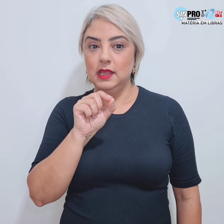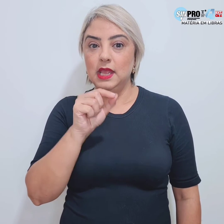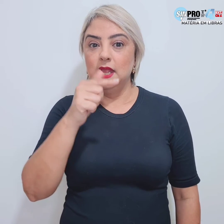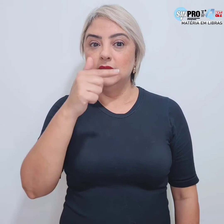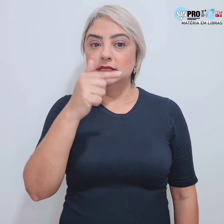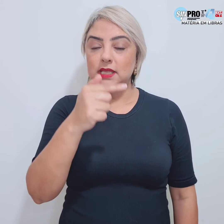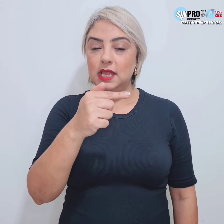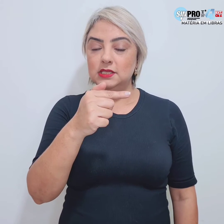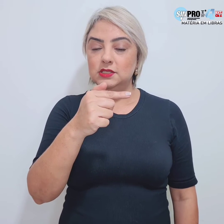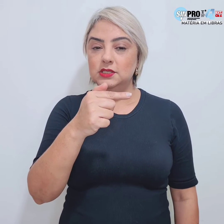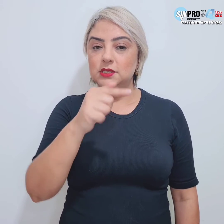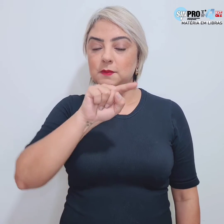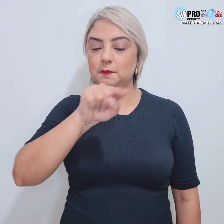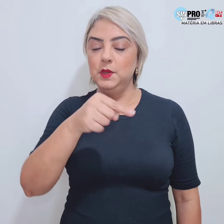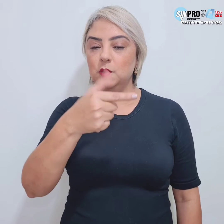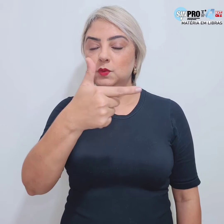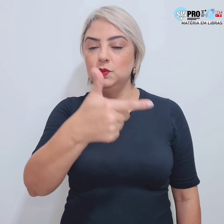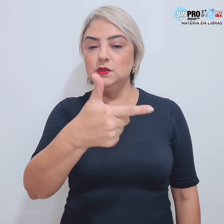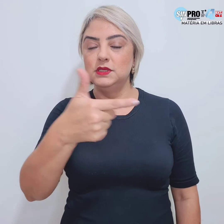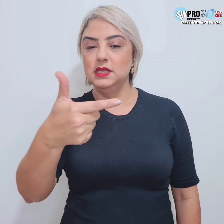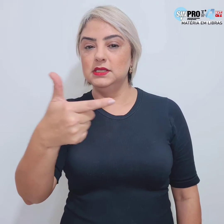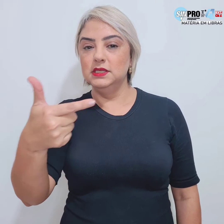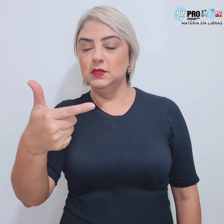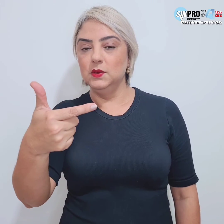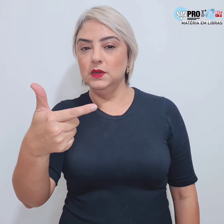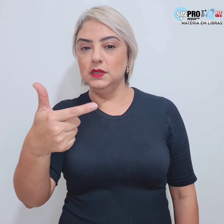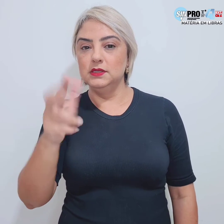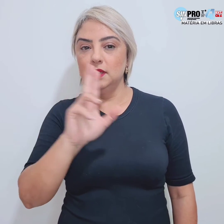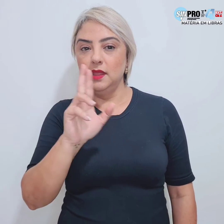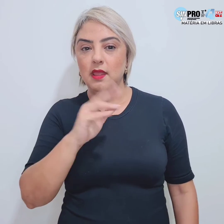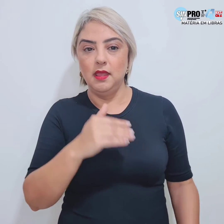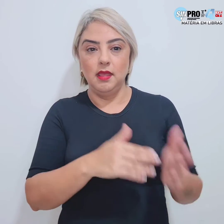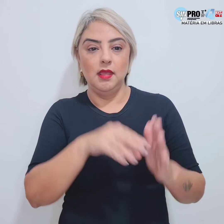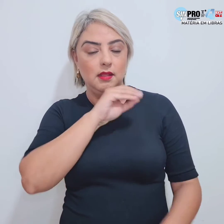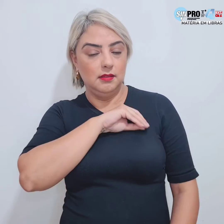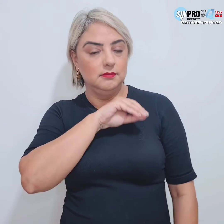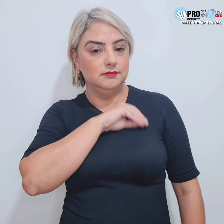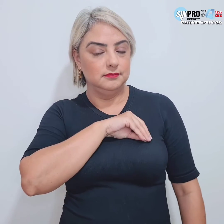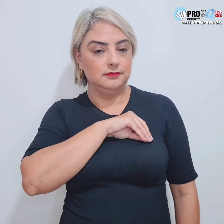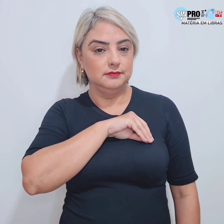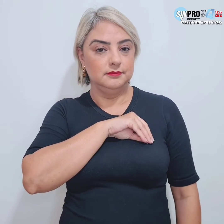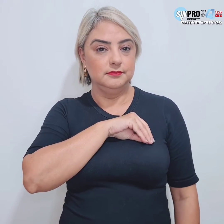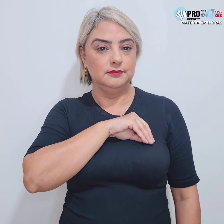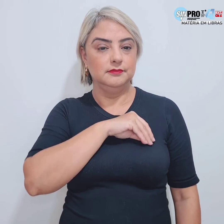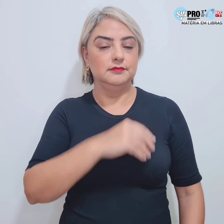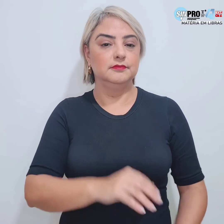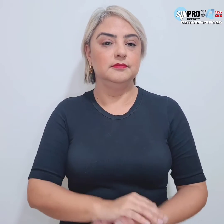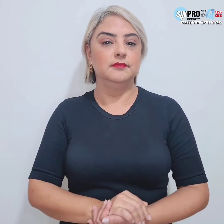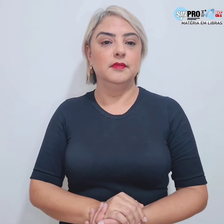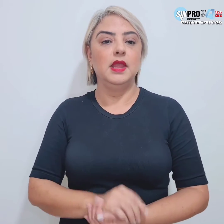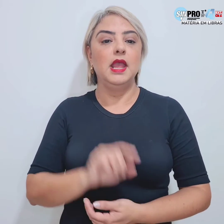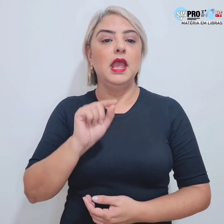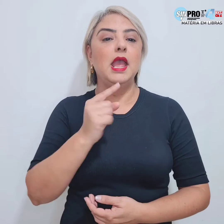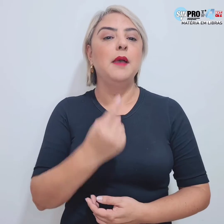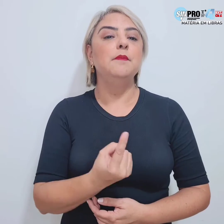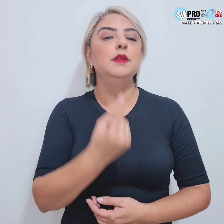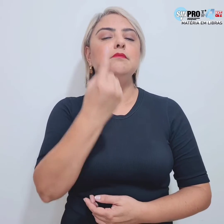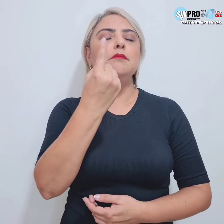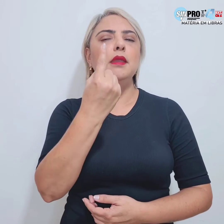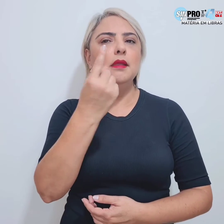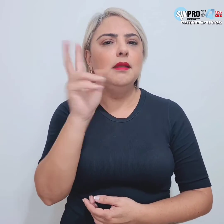.202,57, é a primeira vez em